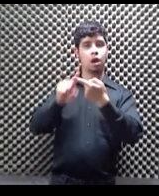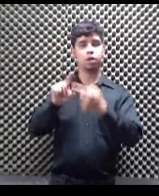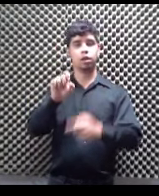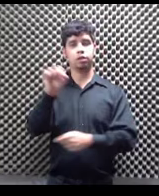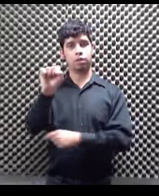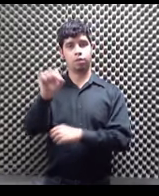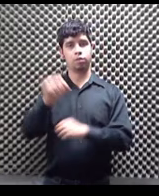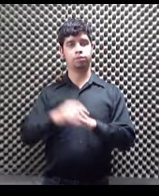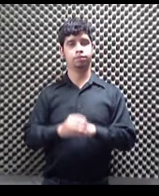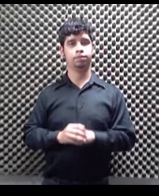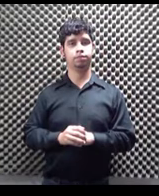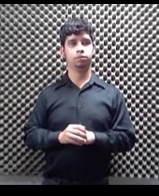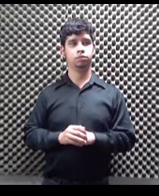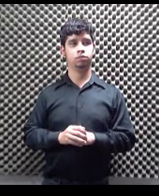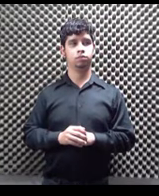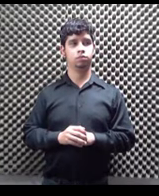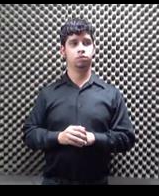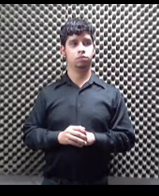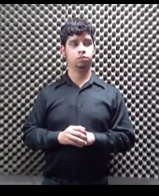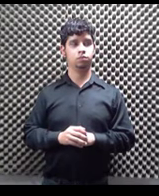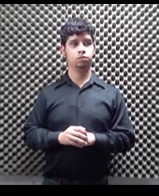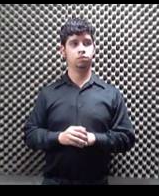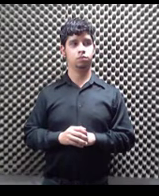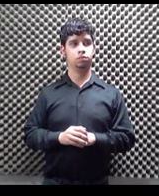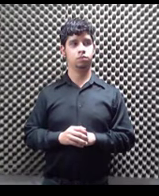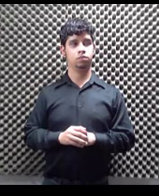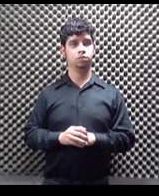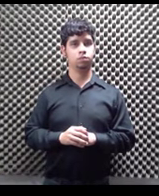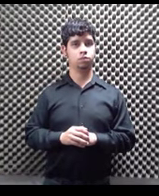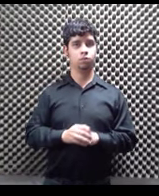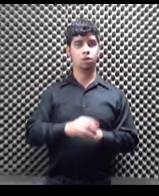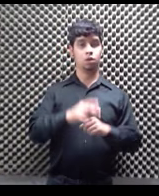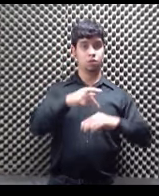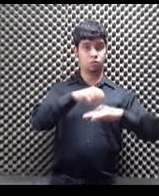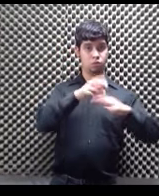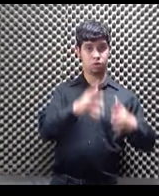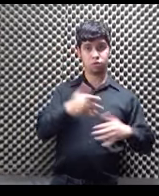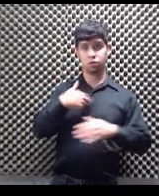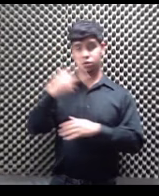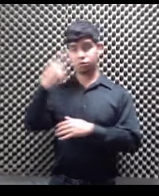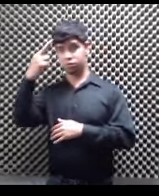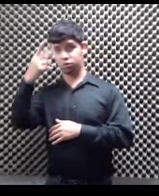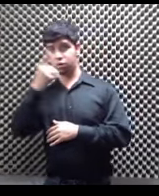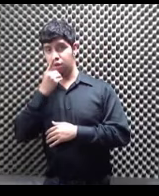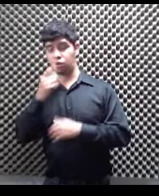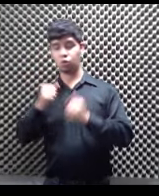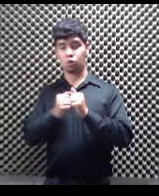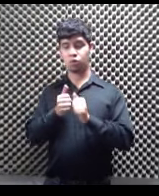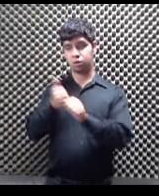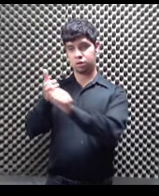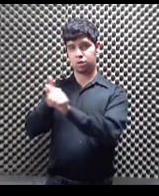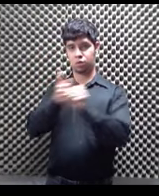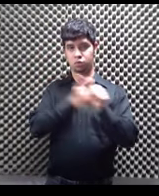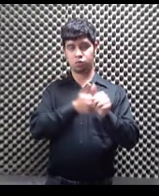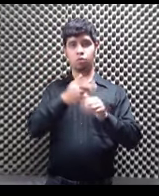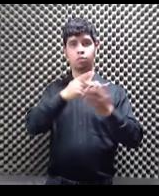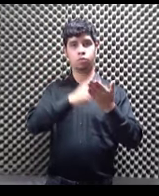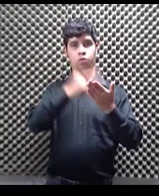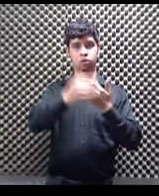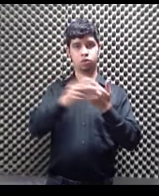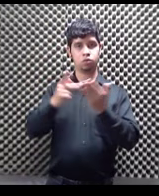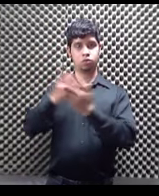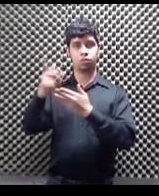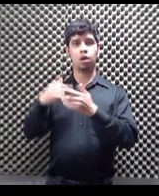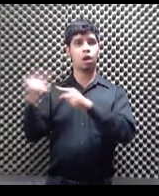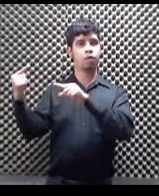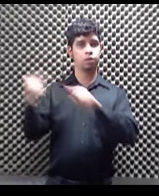estas personas, los puertorriqueños y los dominicanos, con sus proyectos, van a venir distribuidores